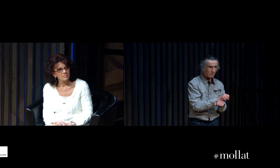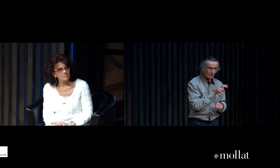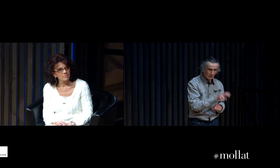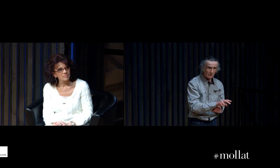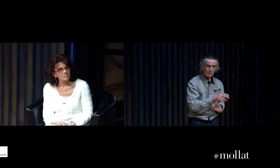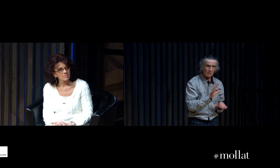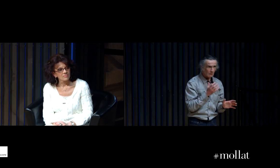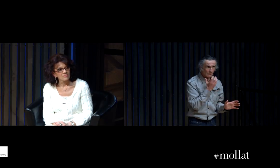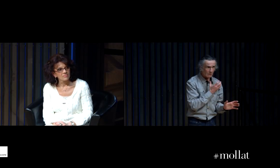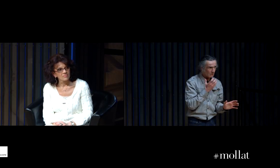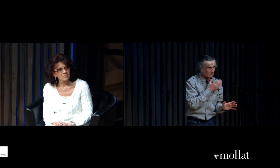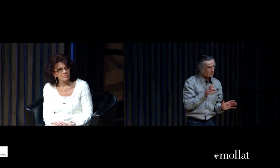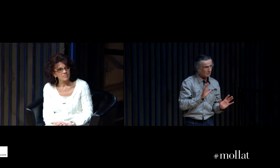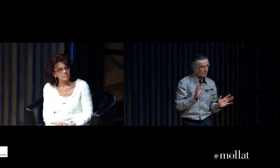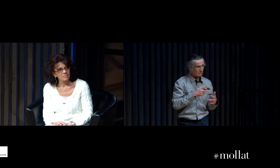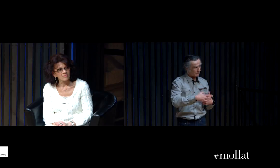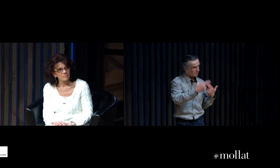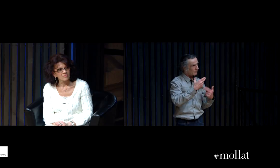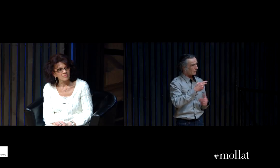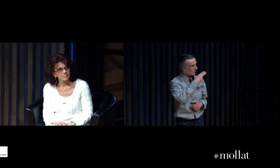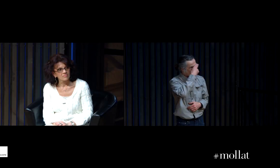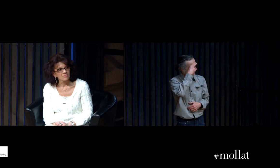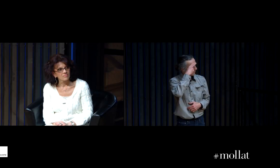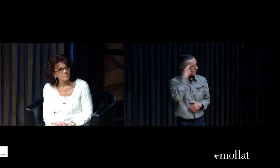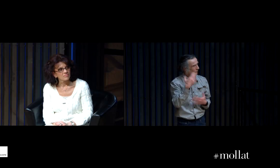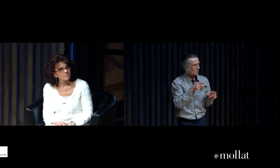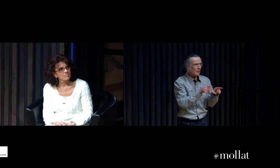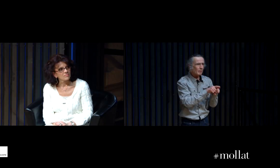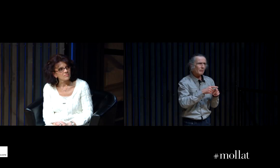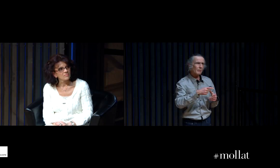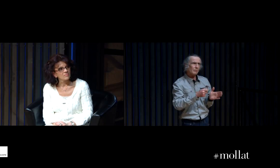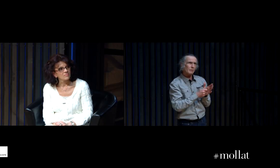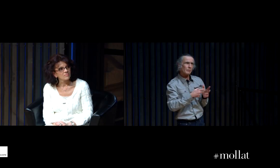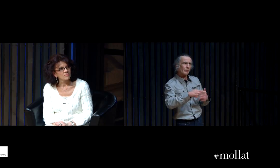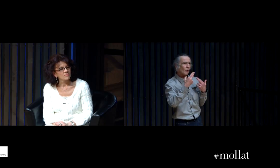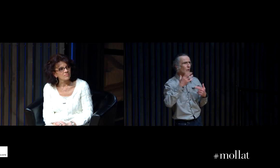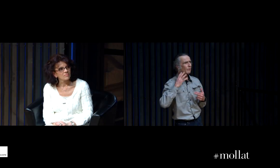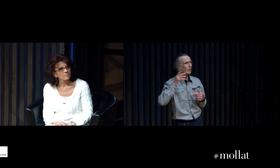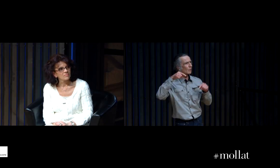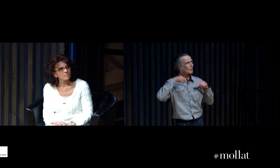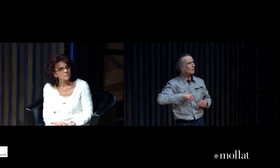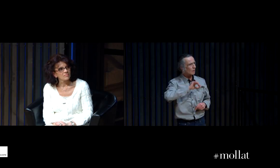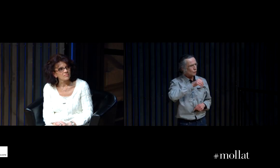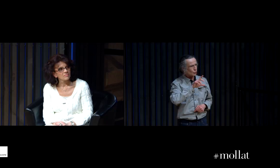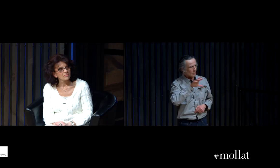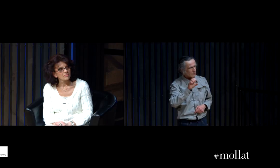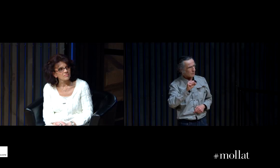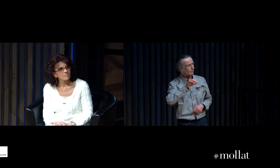ils signaient, ils étaient punis. On leur attachait les mains. En fait, c'était une période noire.